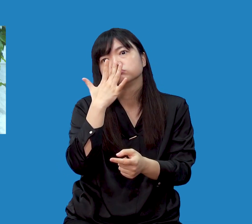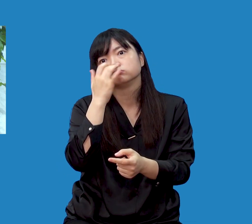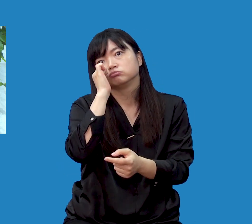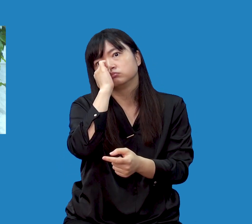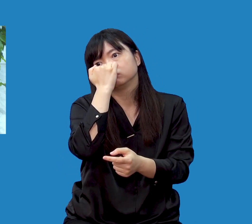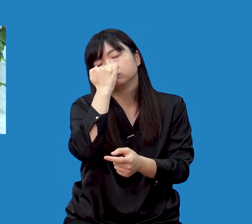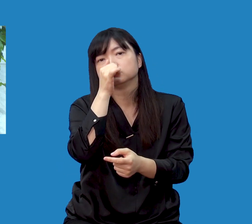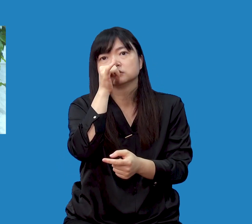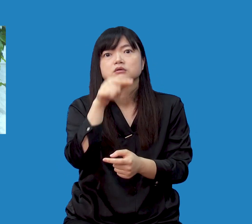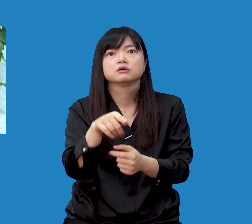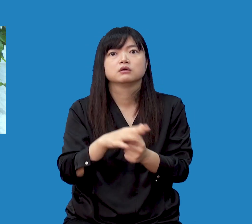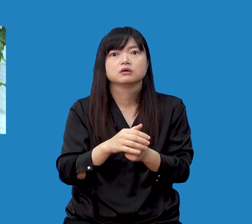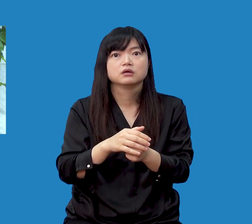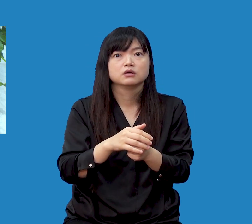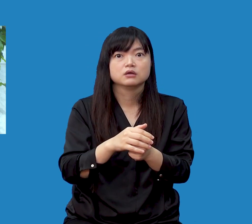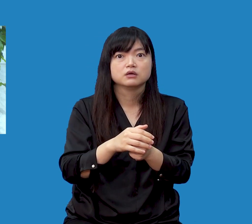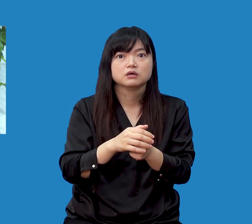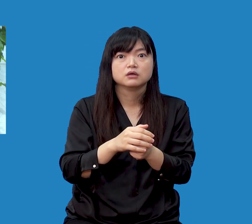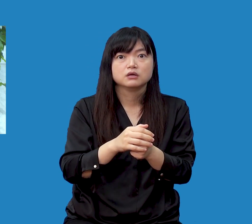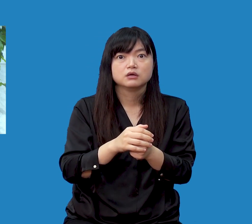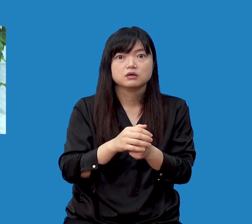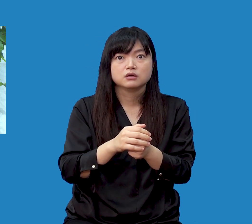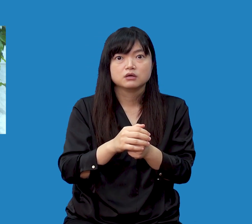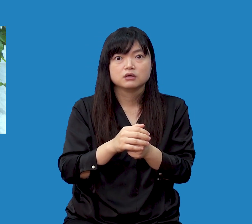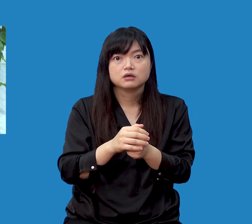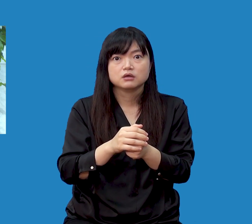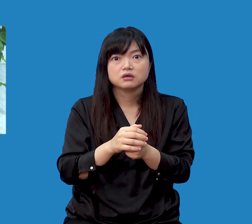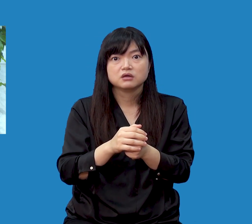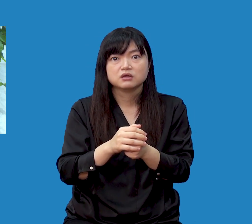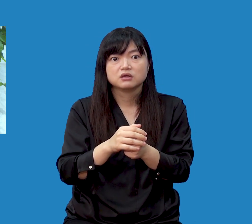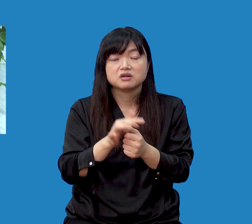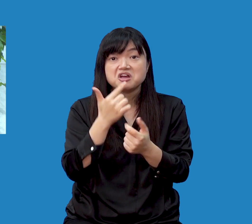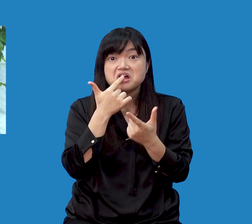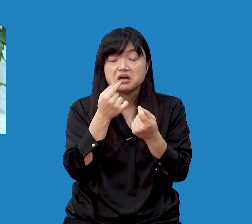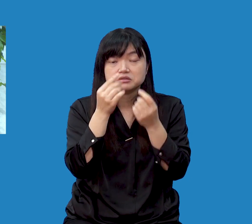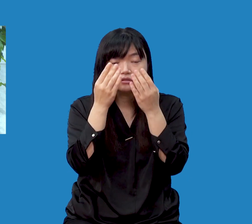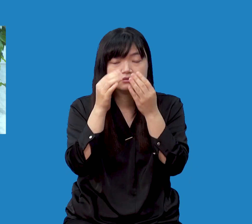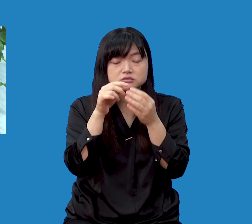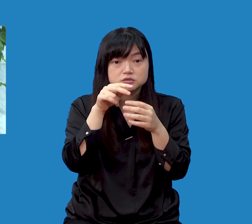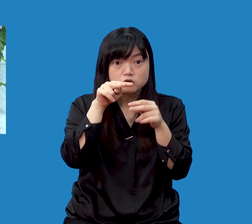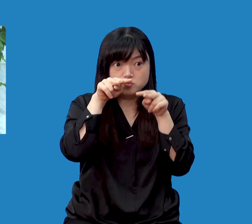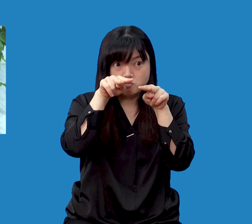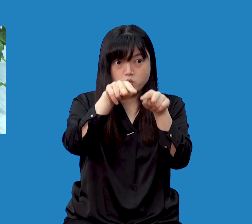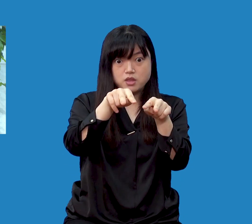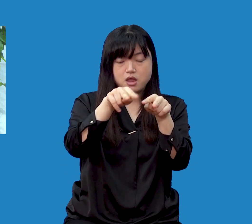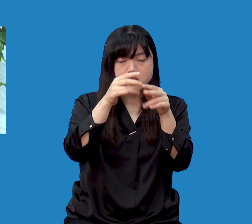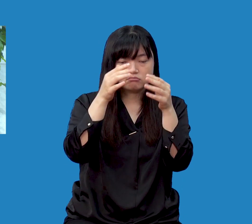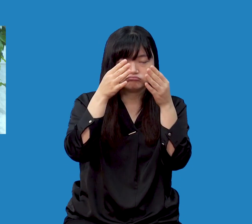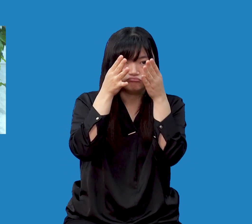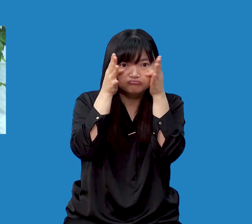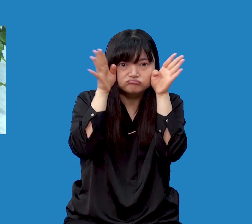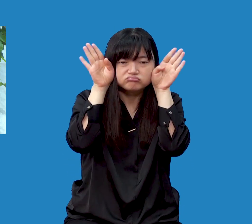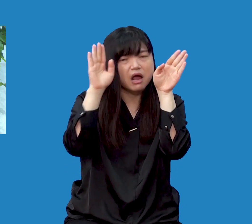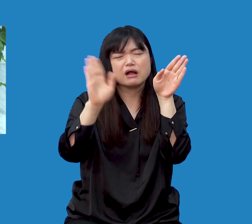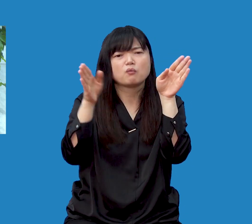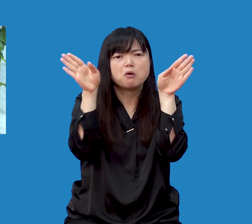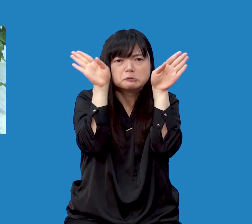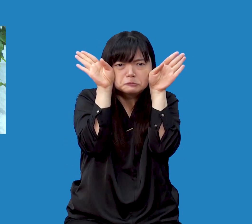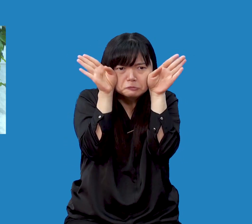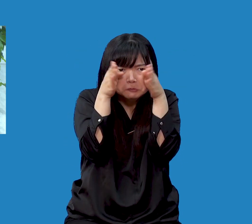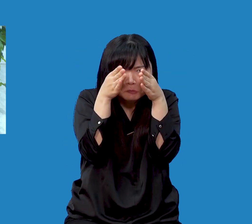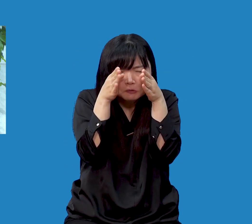버립니다. 터널처럼 아주 좁은 시야를 가지고 그냥 목표를